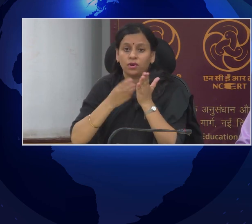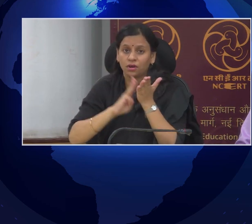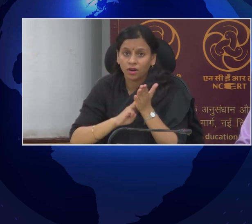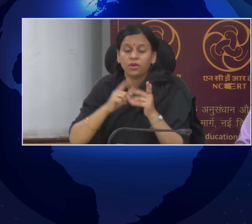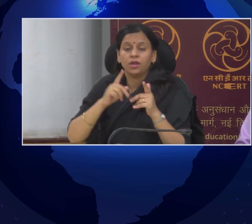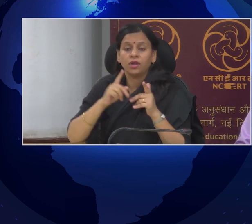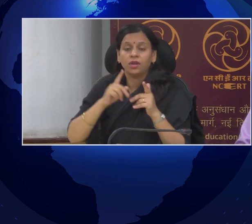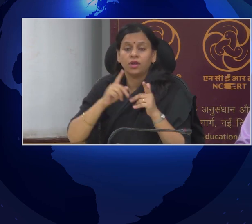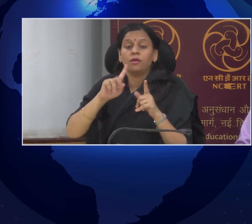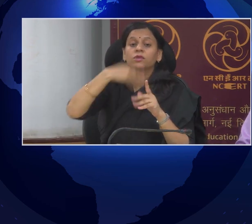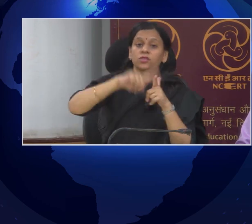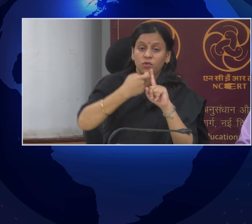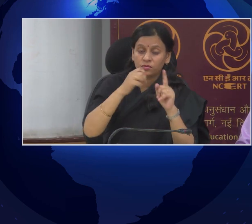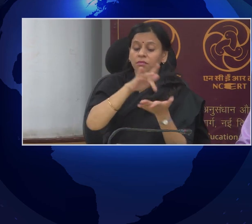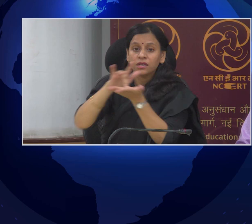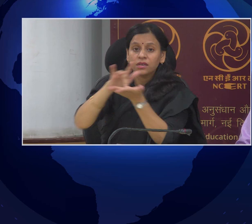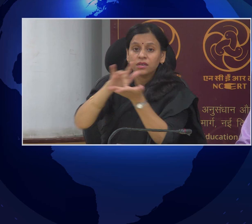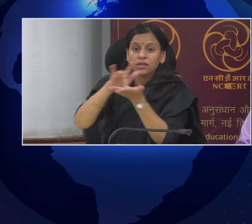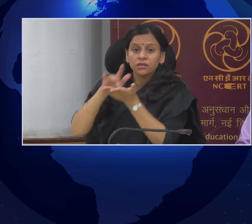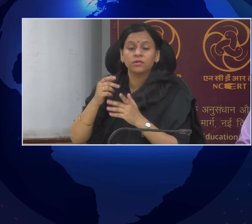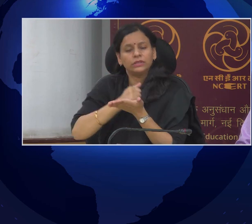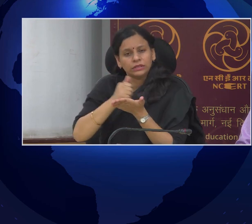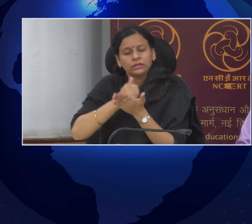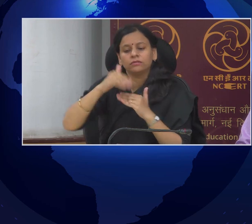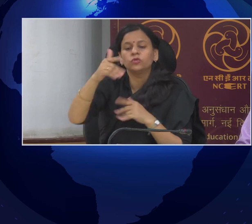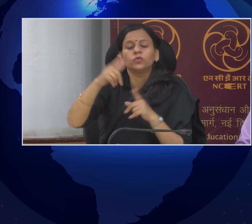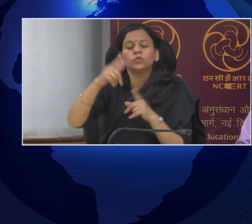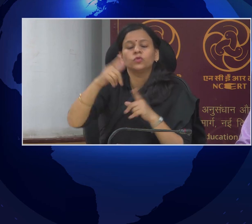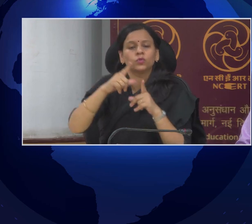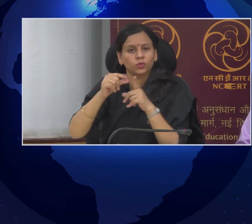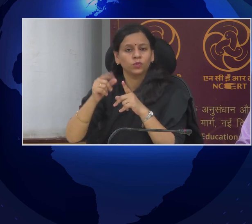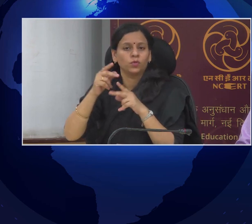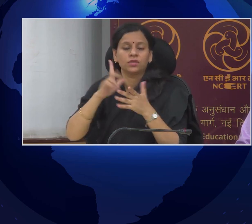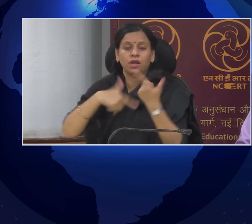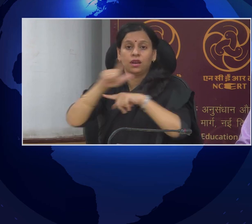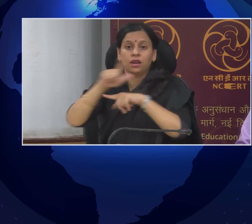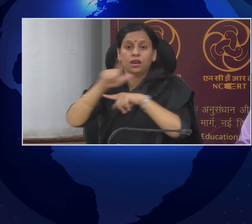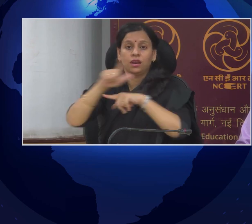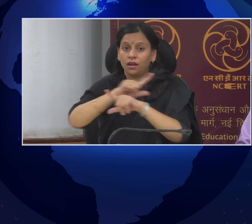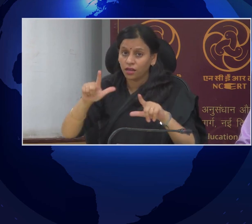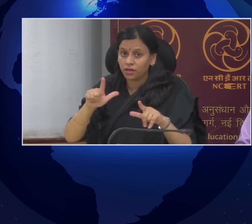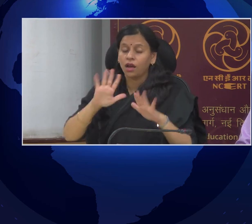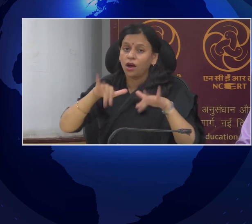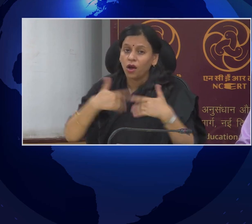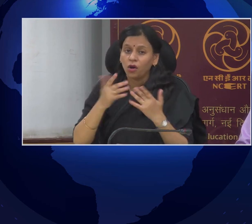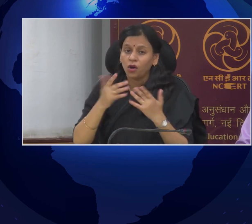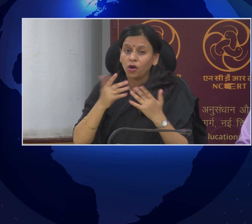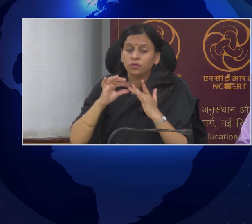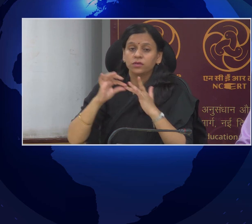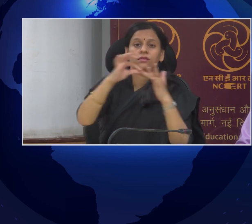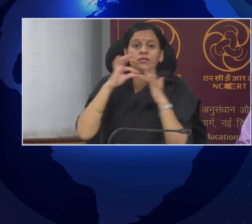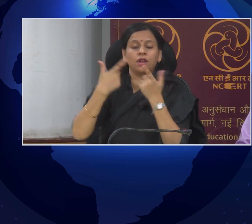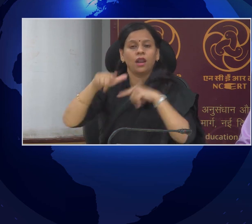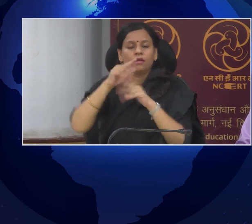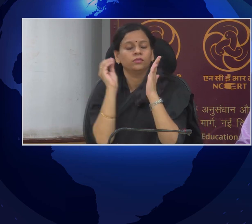कश्मीर में भी करने जा रहे हैं। तो हम उस दिशा में भी एनआईएस कार्य कर रहा है कि भारतीय सांकेतिक भाषा को किस तरह से एक स्टैंडर्डाइज